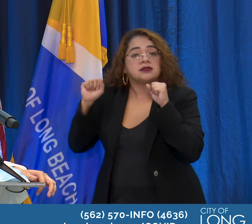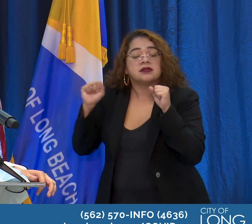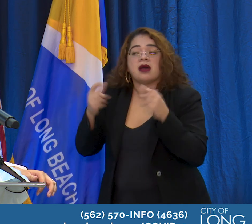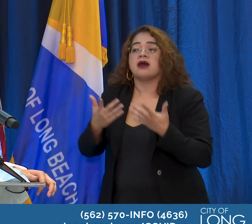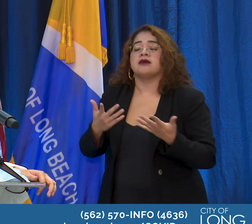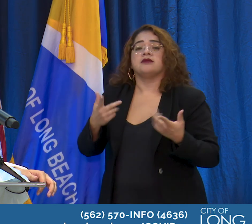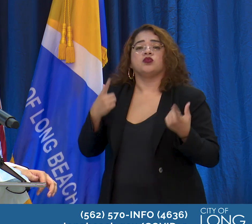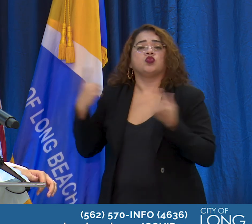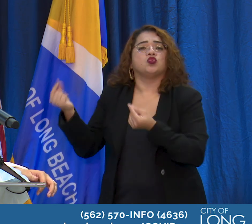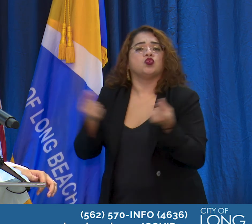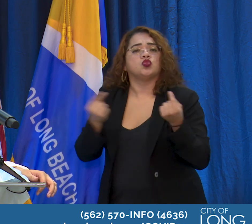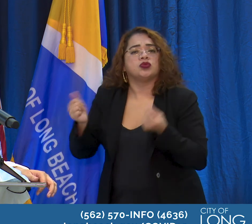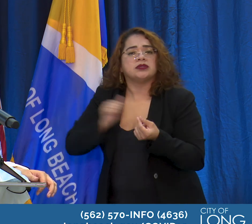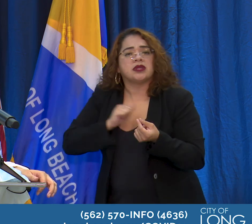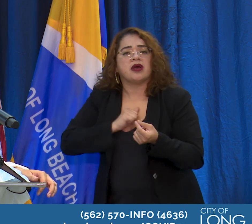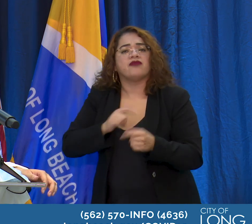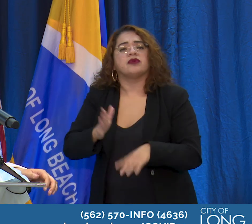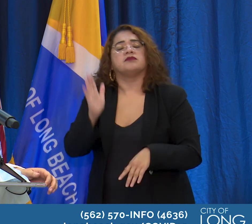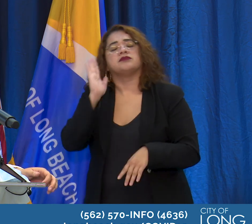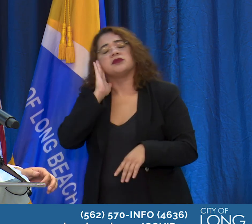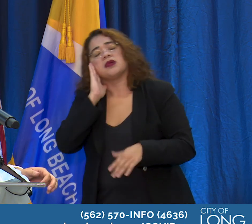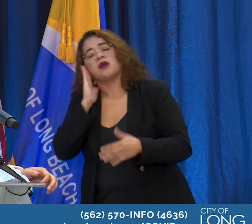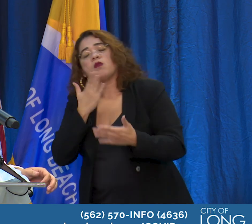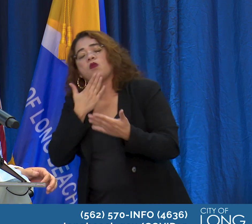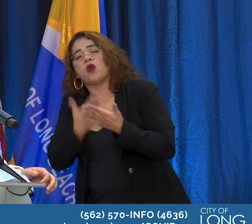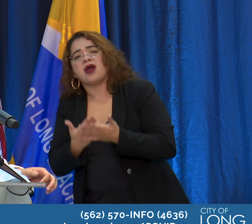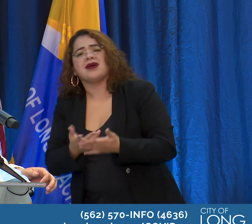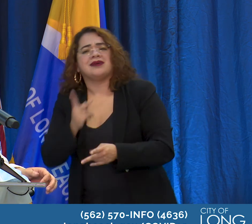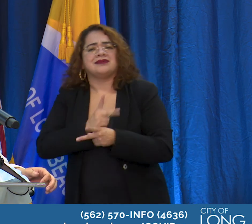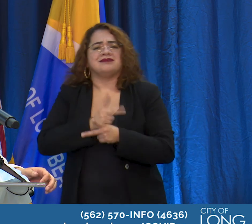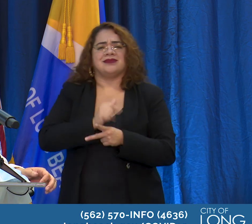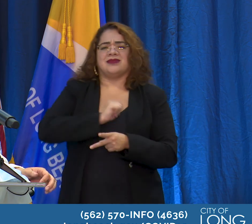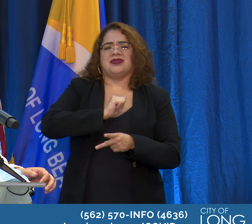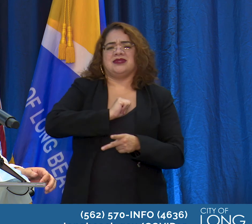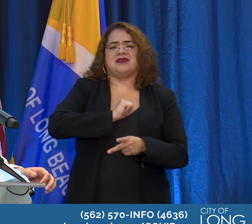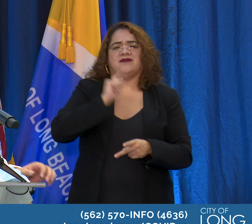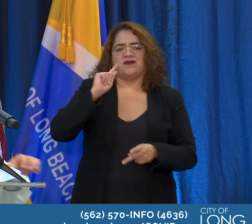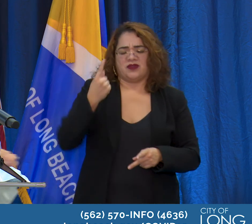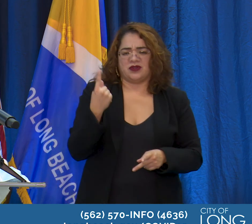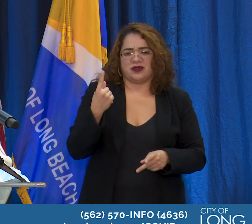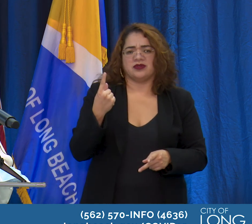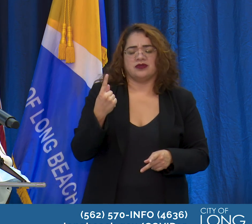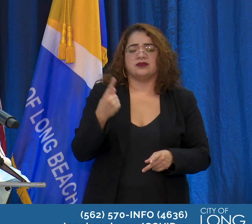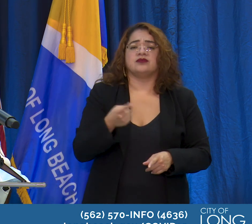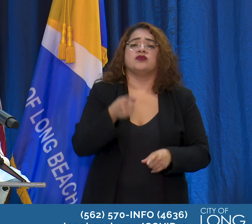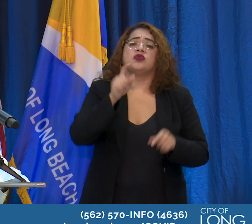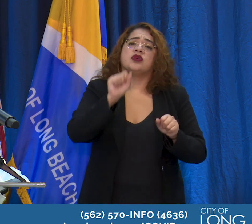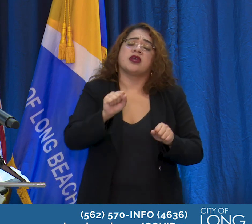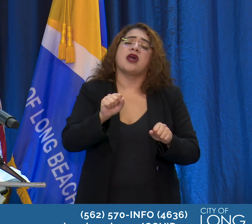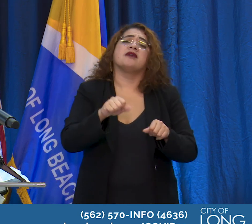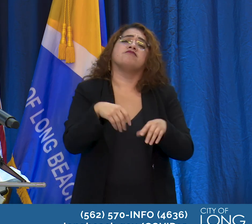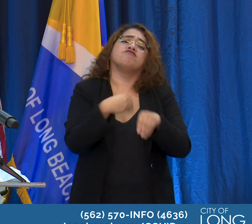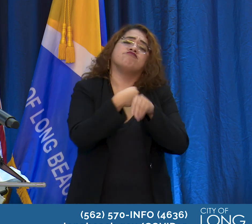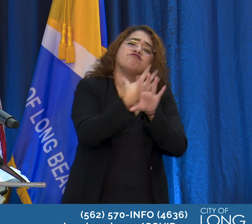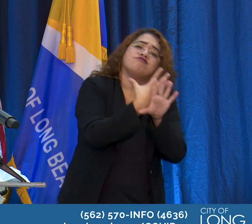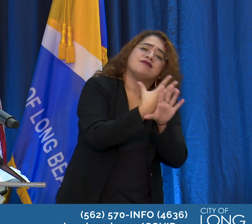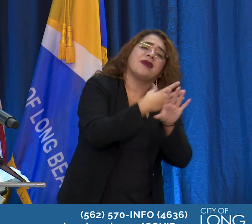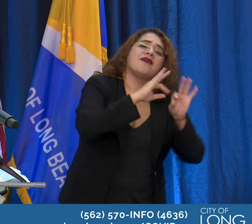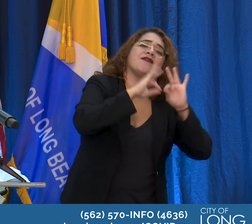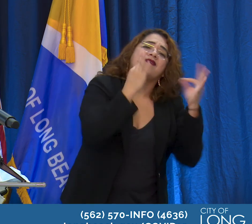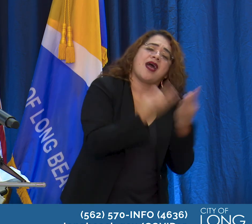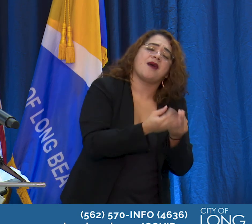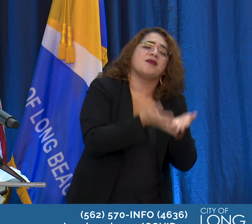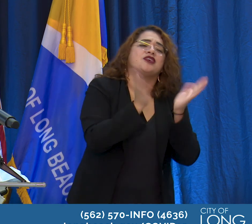drogas recreativas. Conectándose con otras personas a través de llamadas, videochat, mensajes instantáneos,